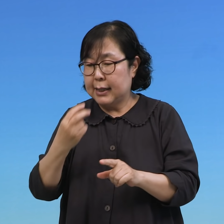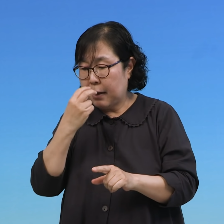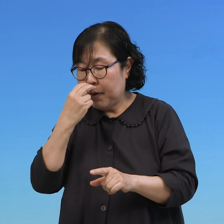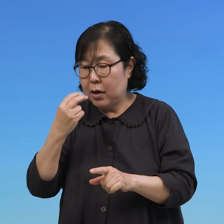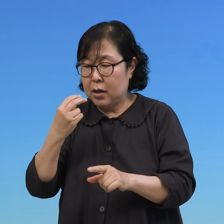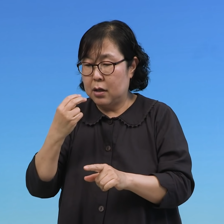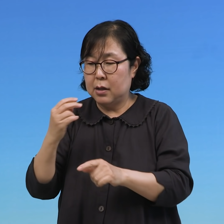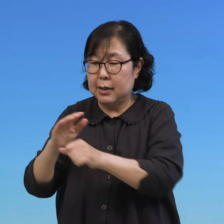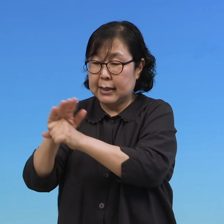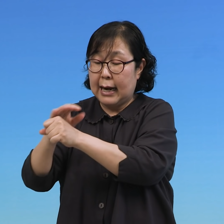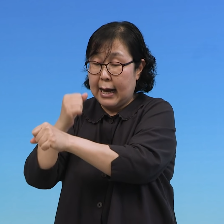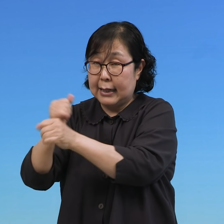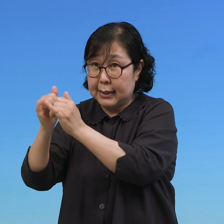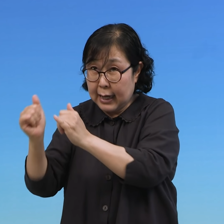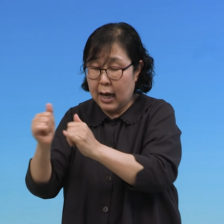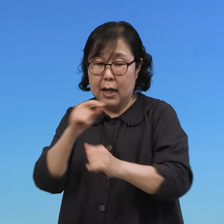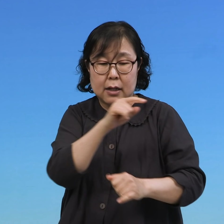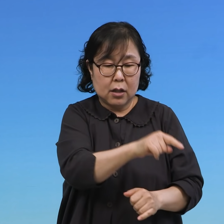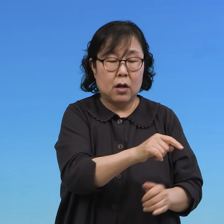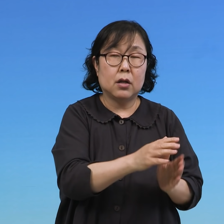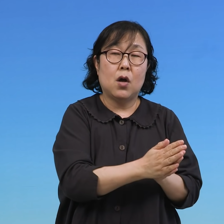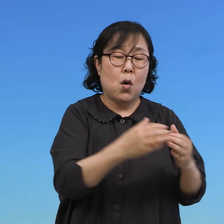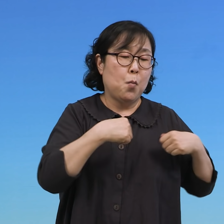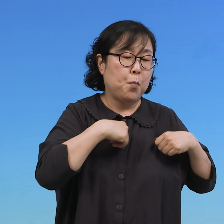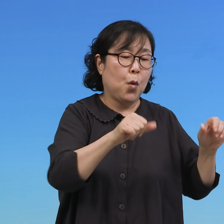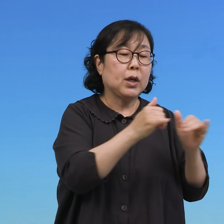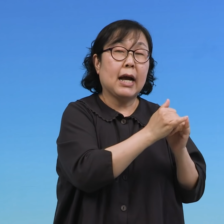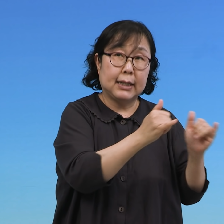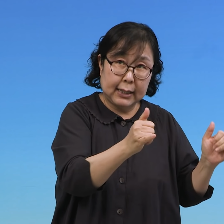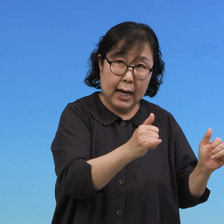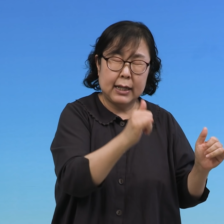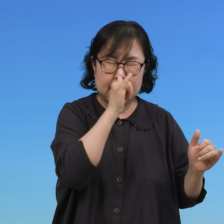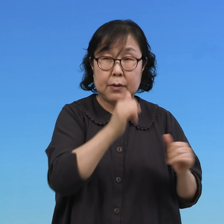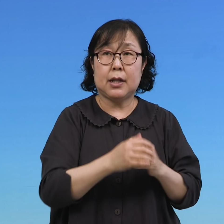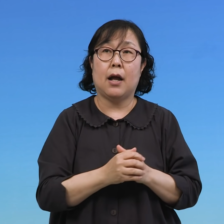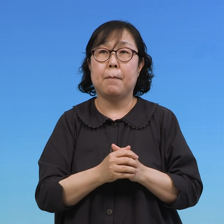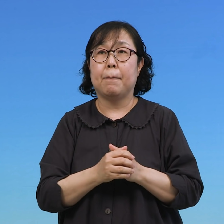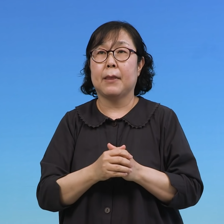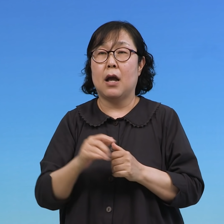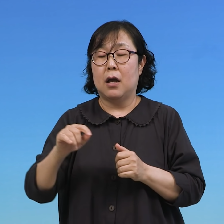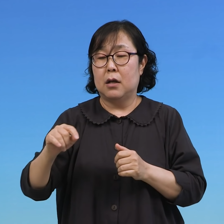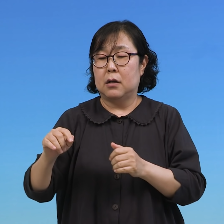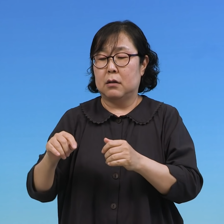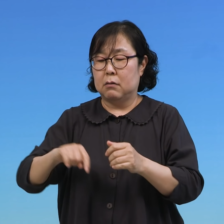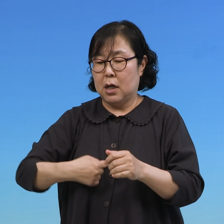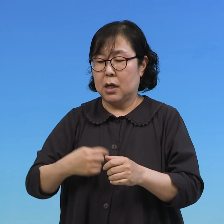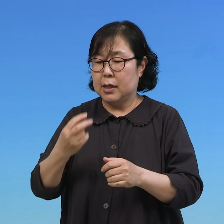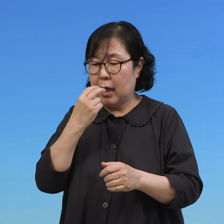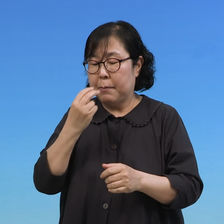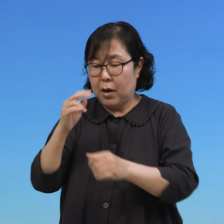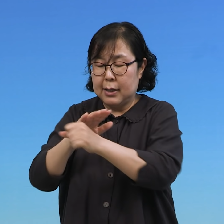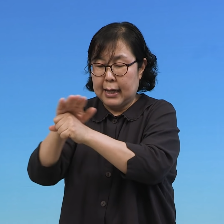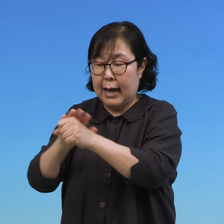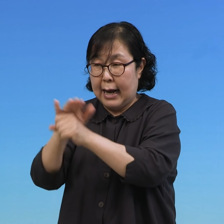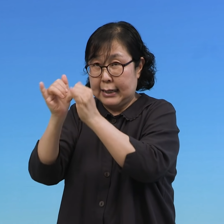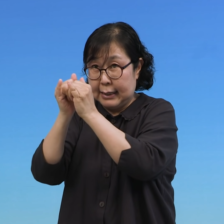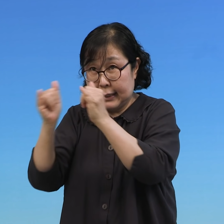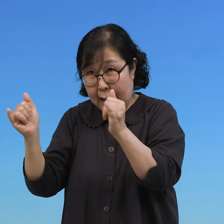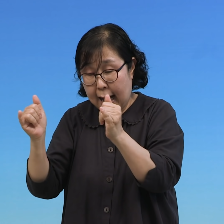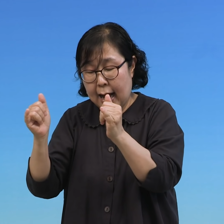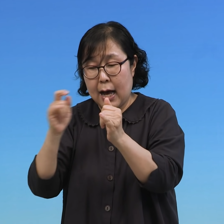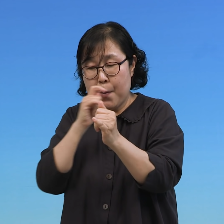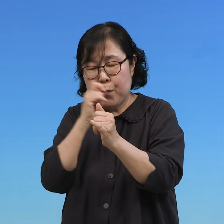자 이렇게 되어 있는데요, 그 앞에 나오는 자기 생명을 사랑하는 자, 제가 이 말씀을 묵상하다가